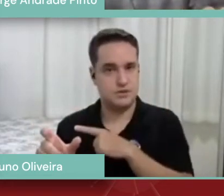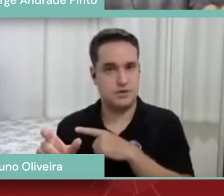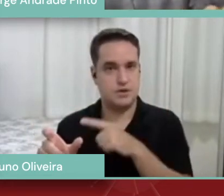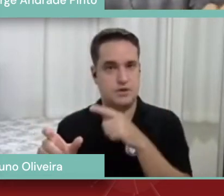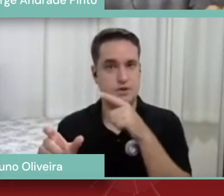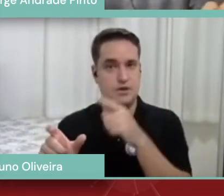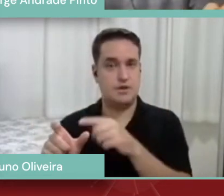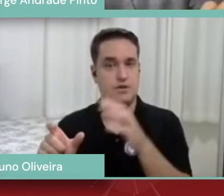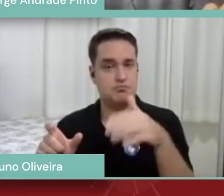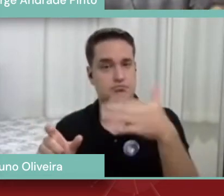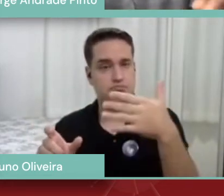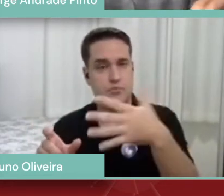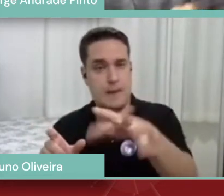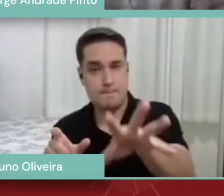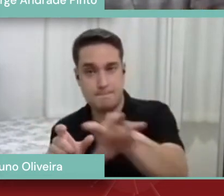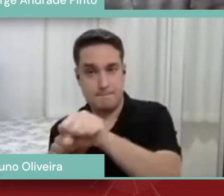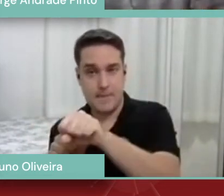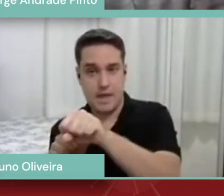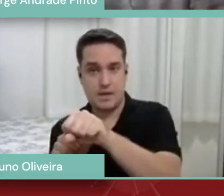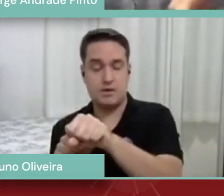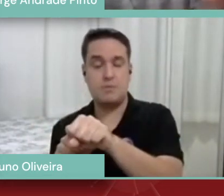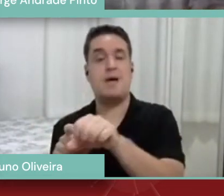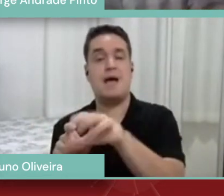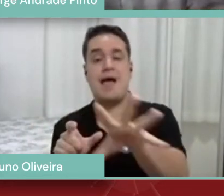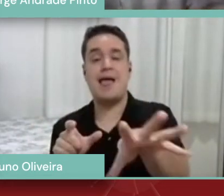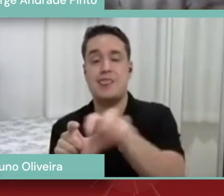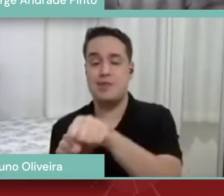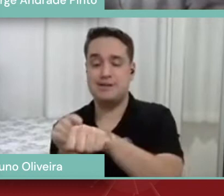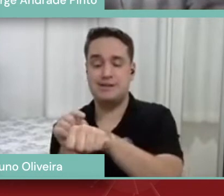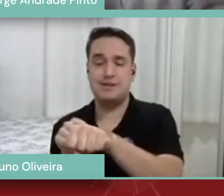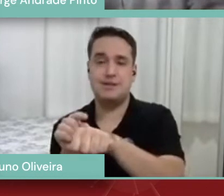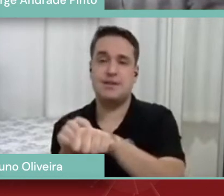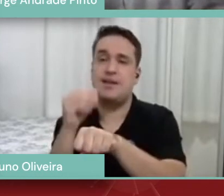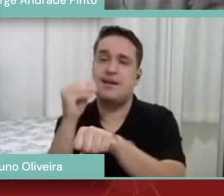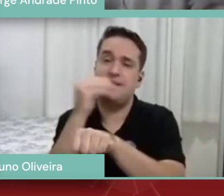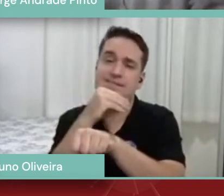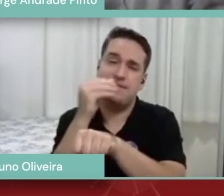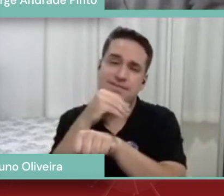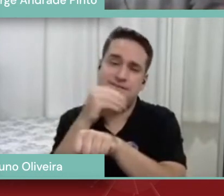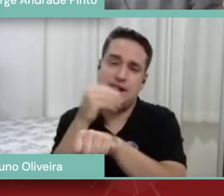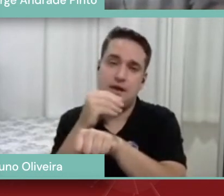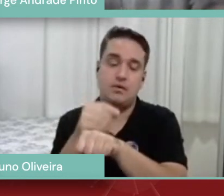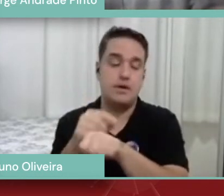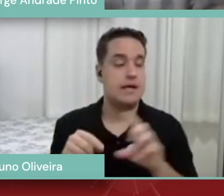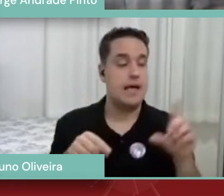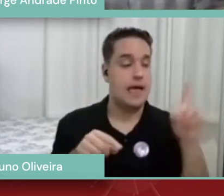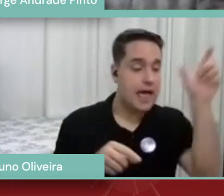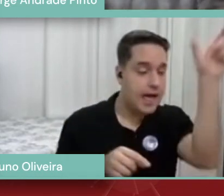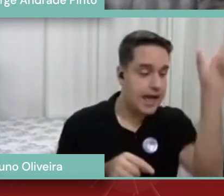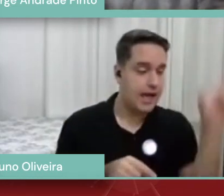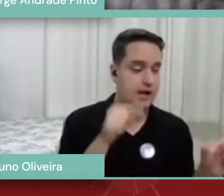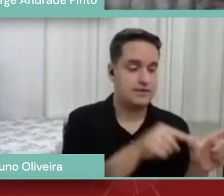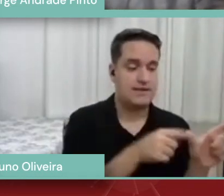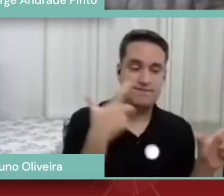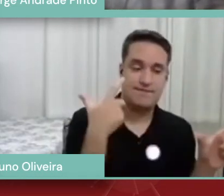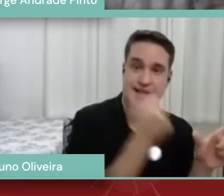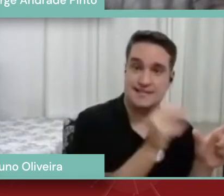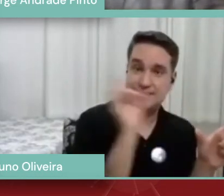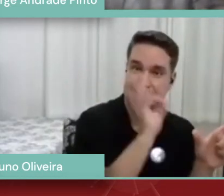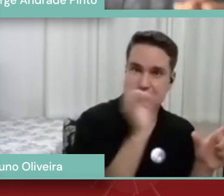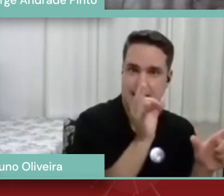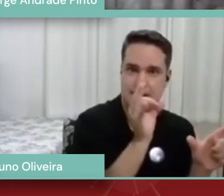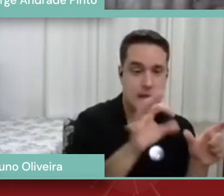infecte, ele vai ter uma doença menos grave do que aquele que não foi vacinado. E isso é particularmente importante